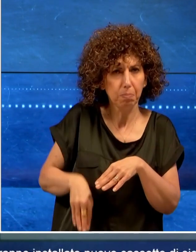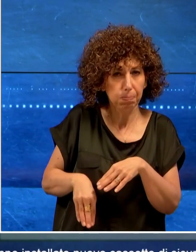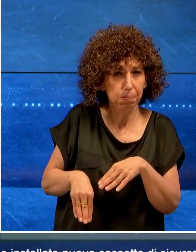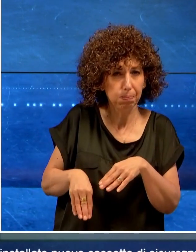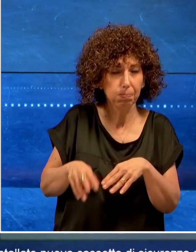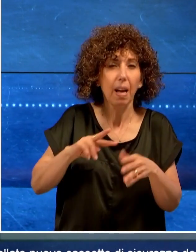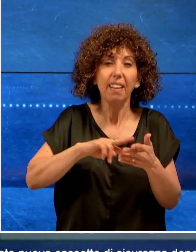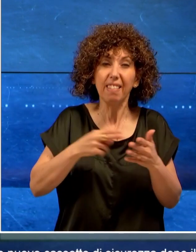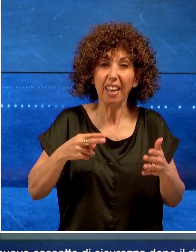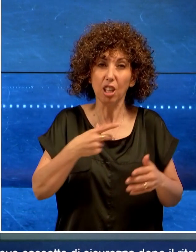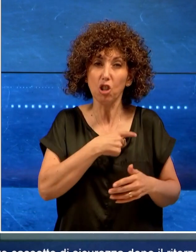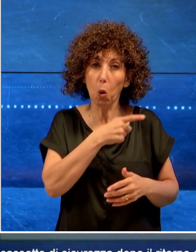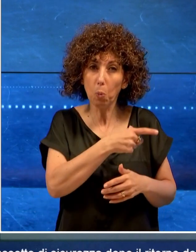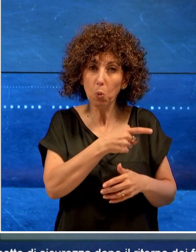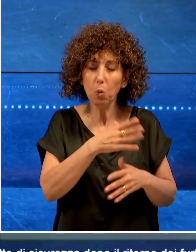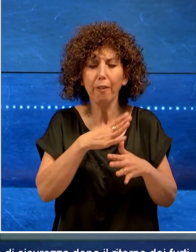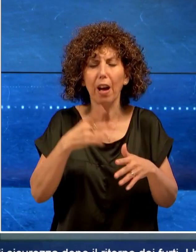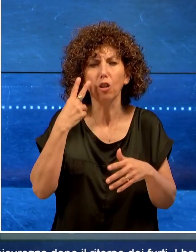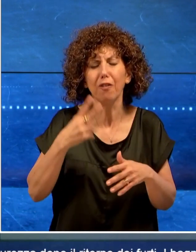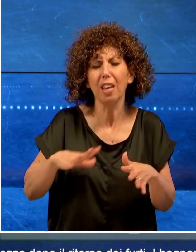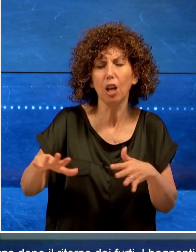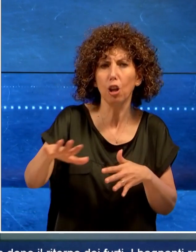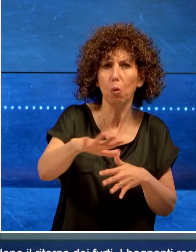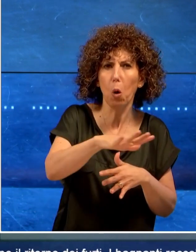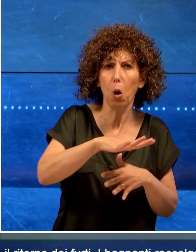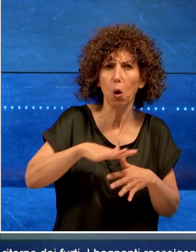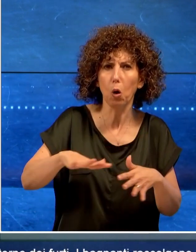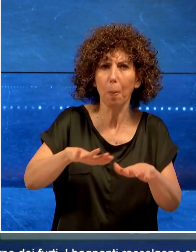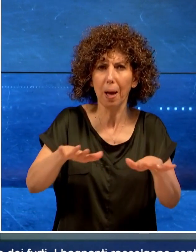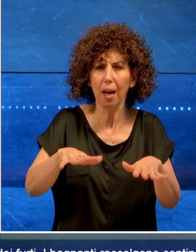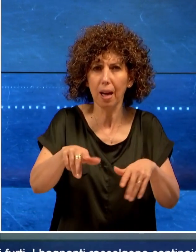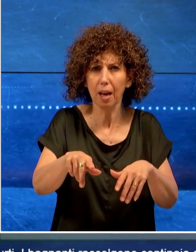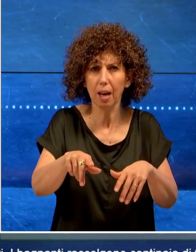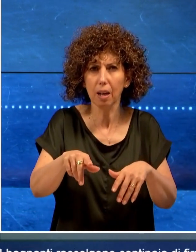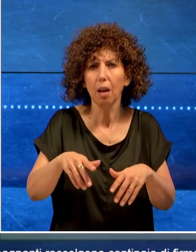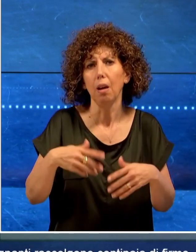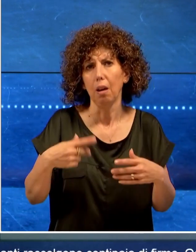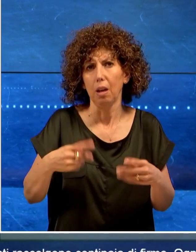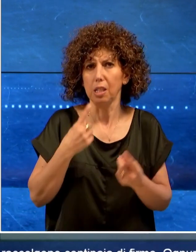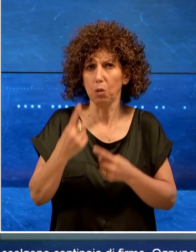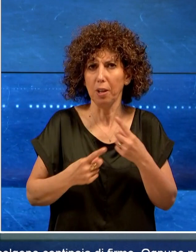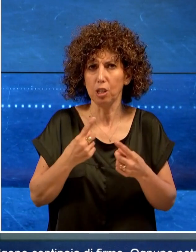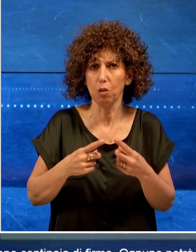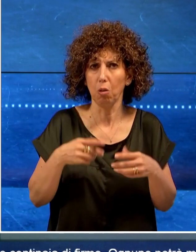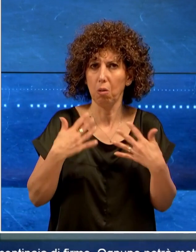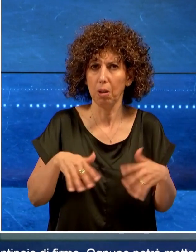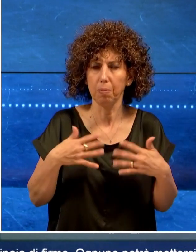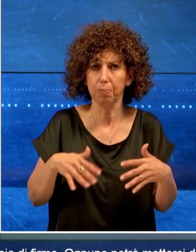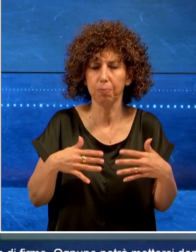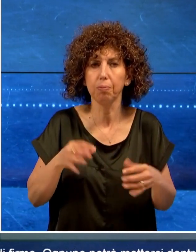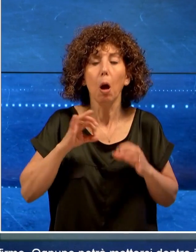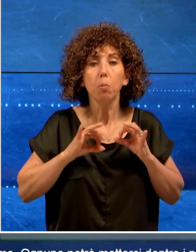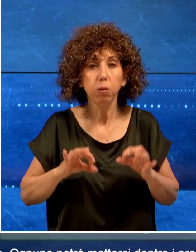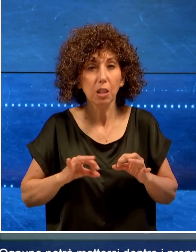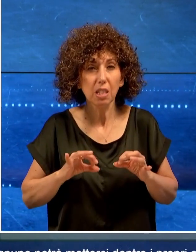tecnici del comune hanno effettuato un sopralluogo la piaga è tale che la polizia locale sta facendo dei